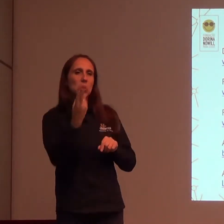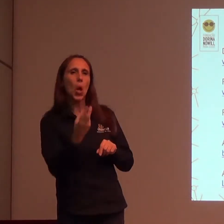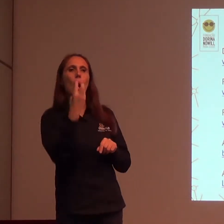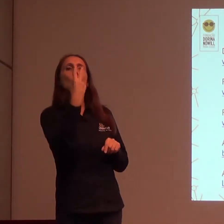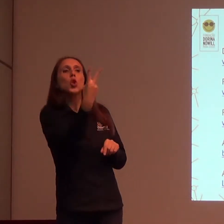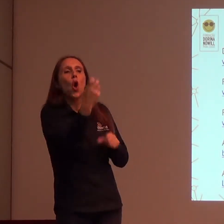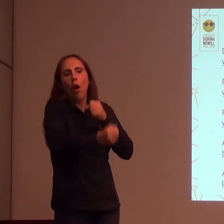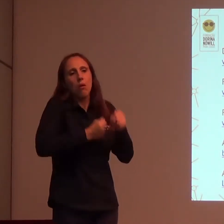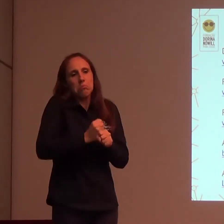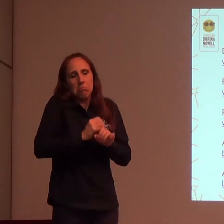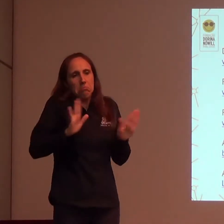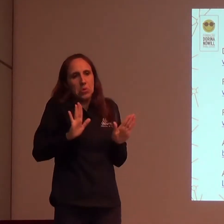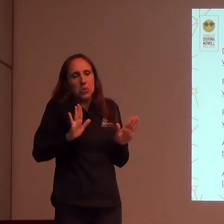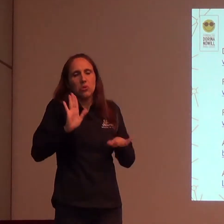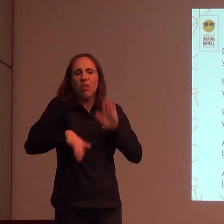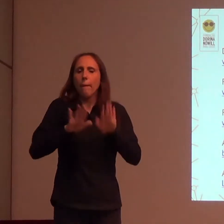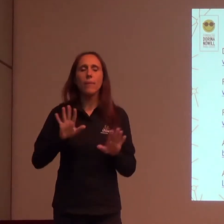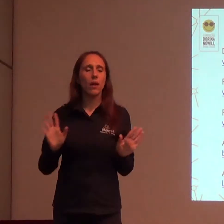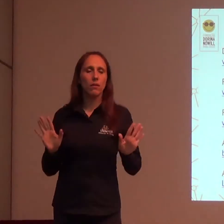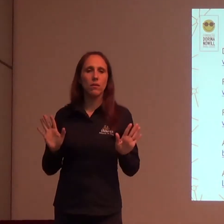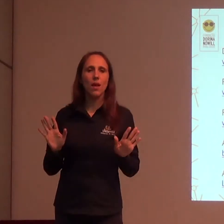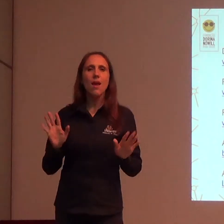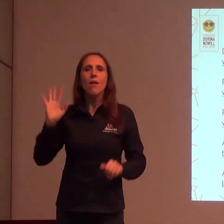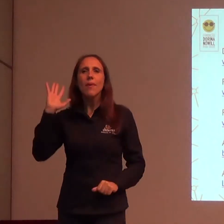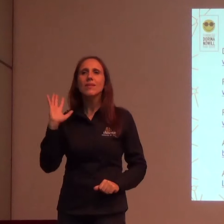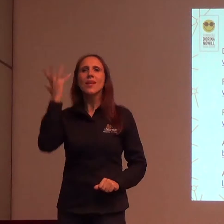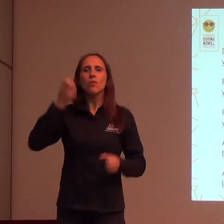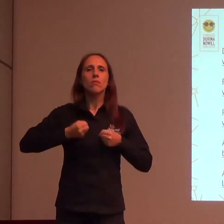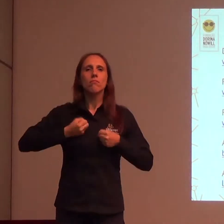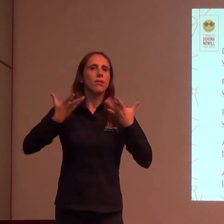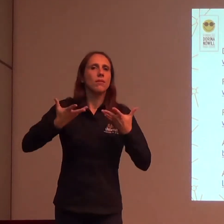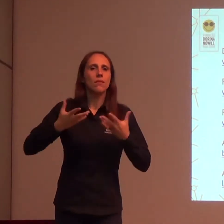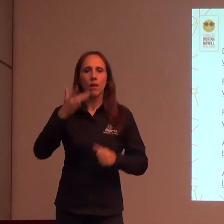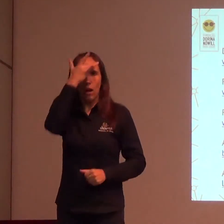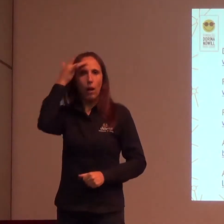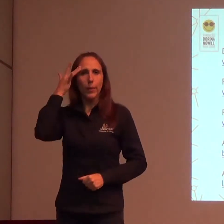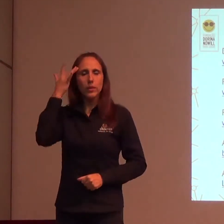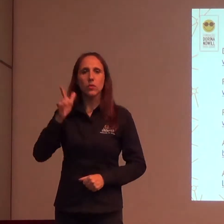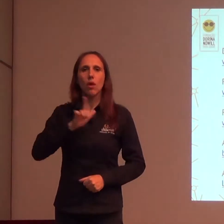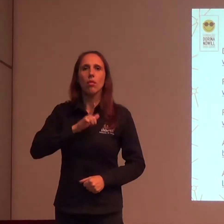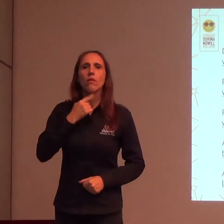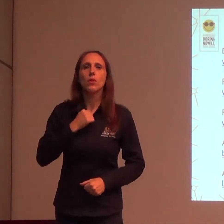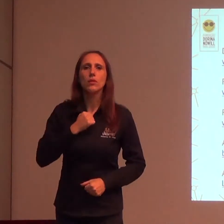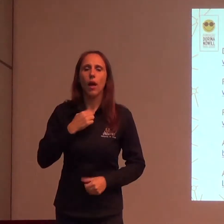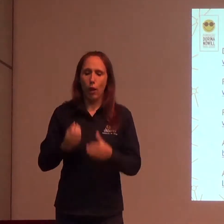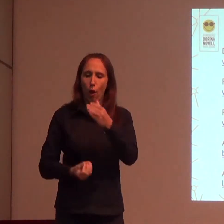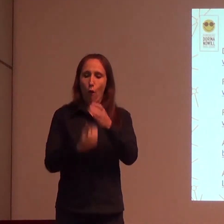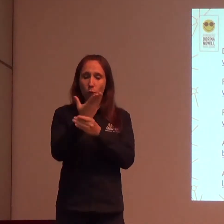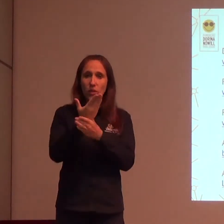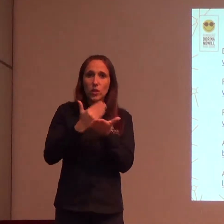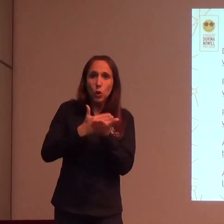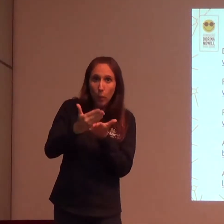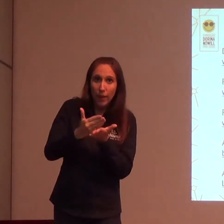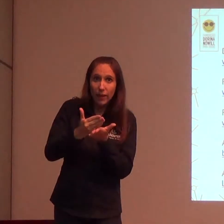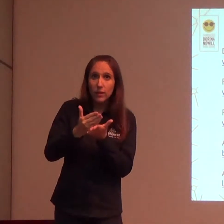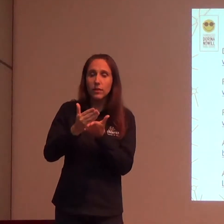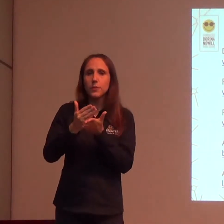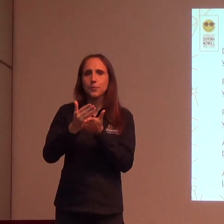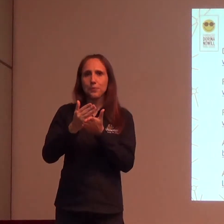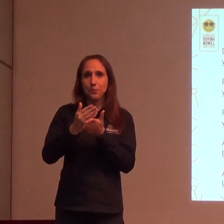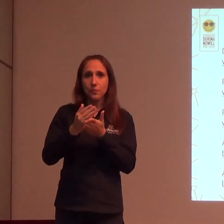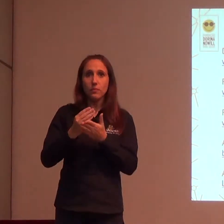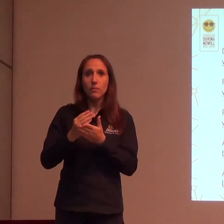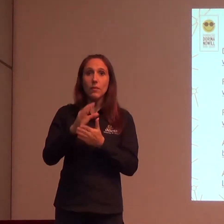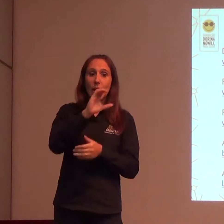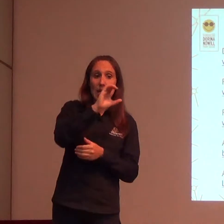sei, acontece meio que espontaneamente lá na fundação, né? A fundação atende desde 0 ano, 3 meses,